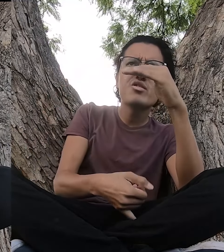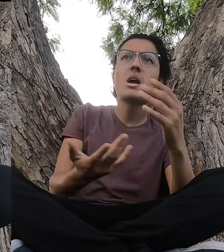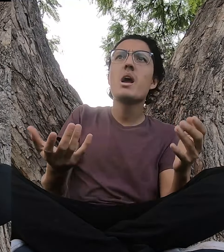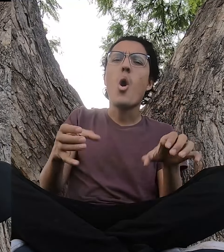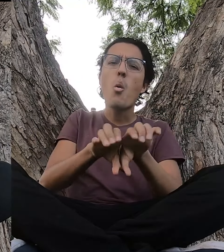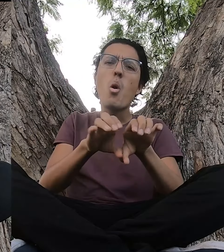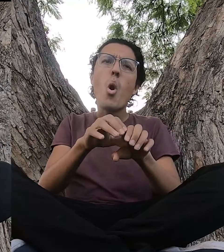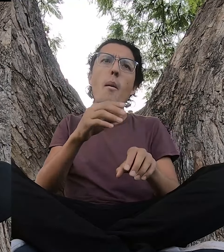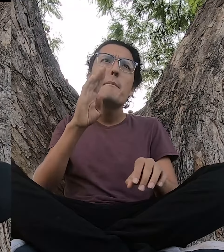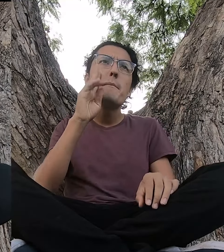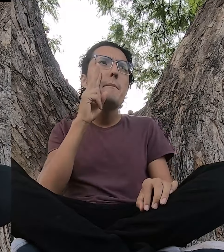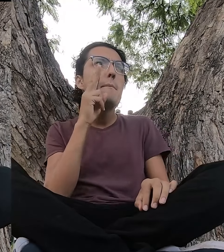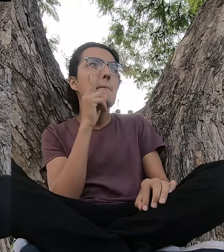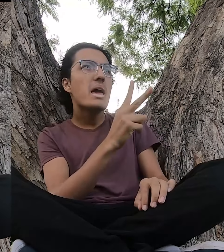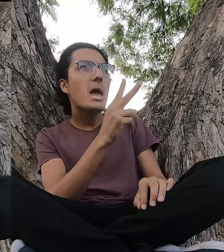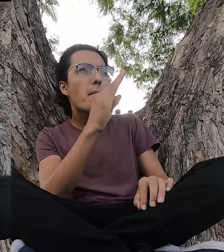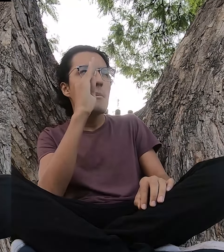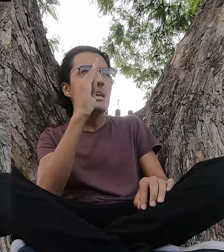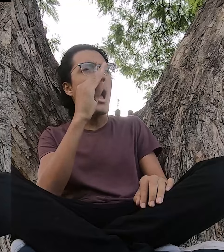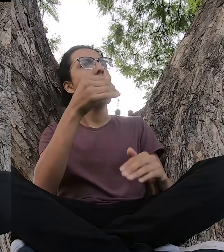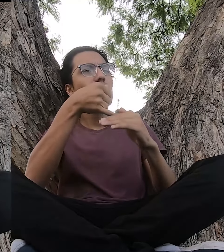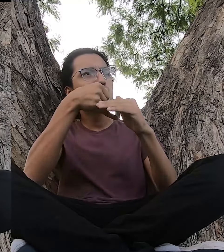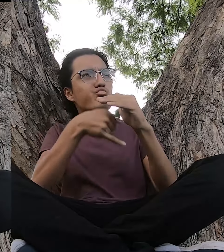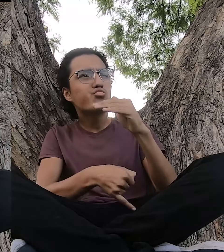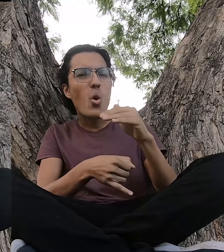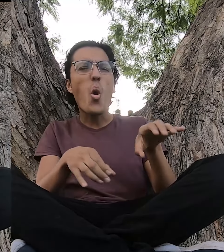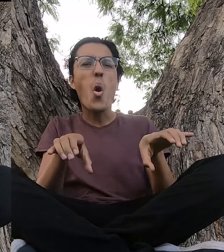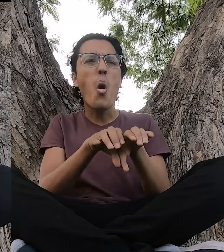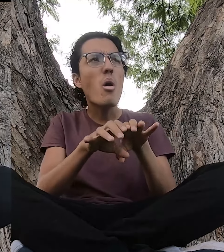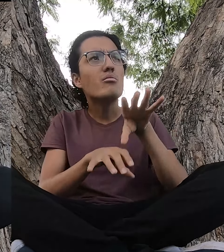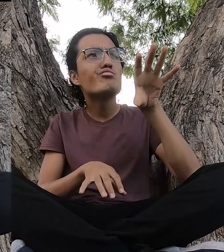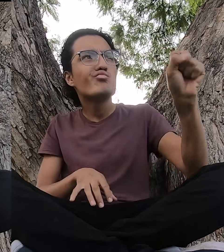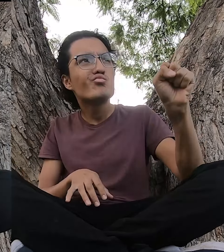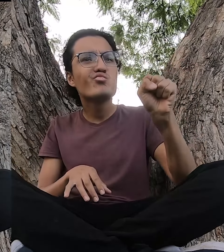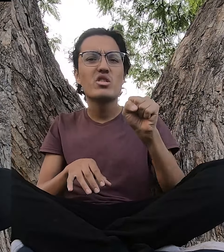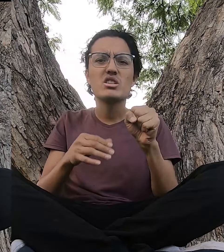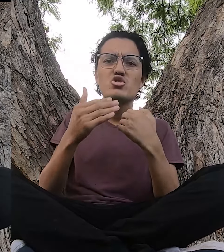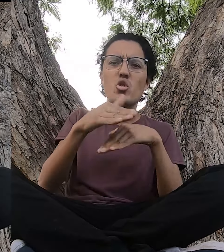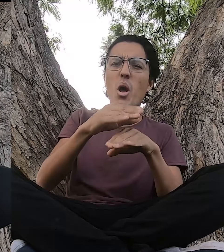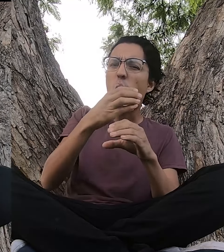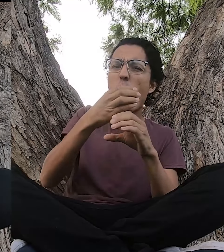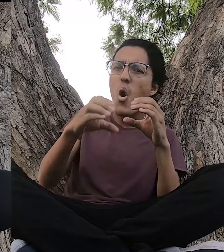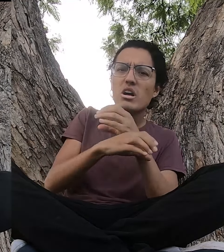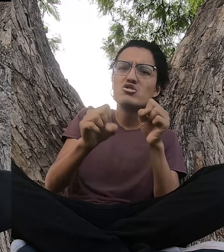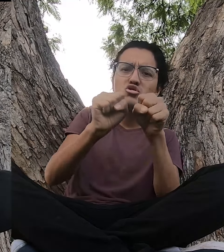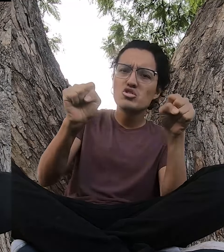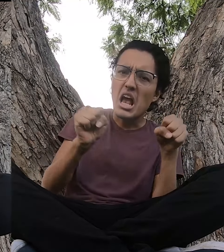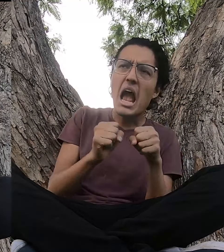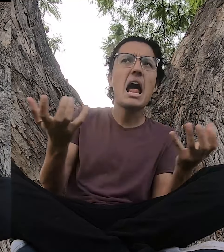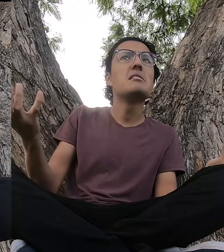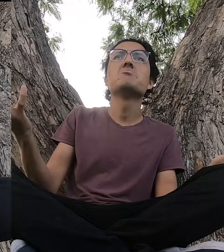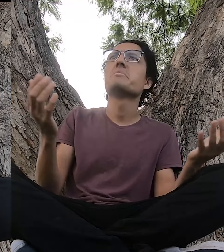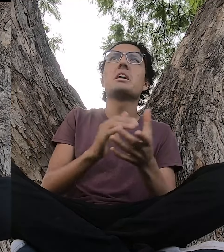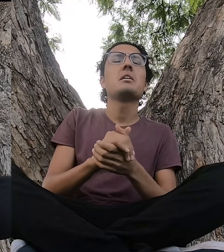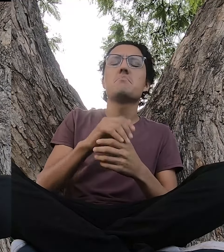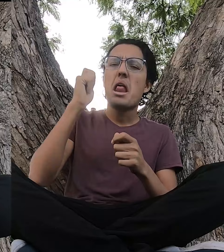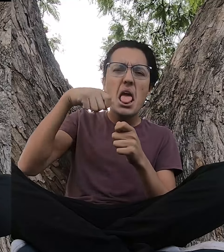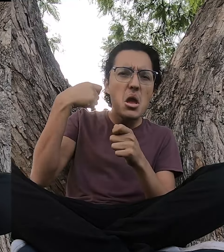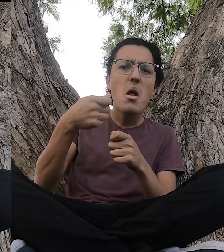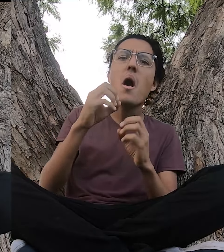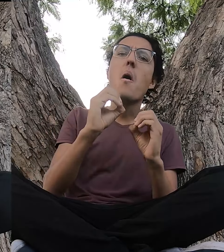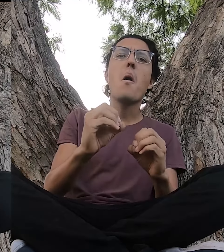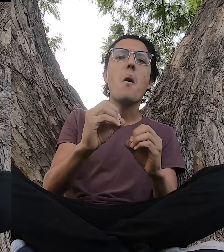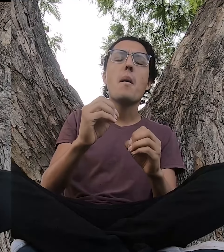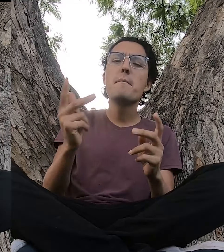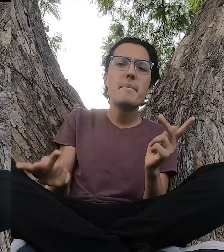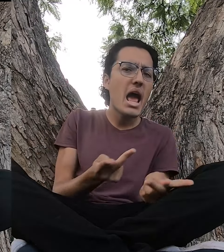que aprendan a tener un criterio sobre las cosas, un pensamiento crítico sobre lo que ven, sobre las cosas sociales que existen,